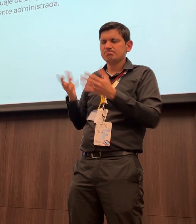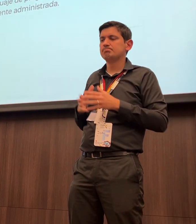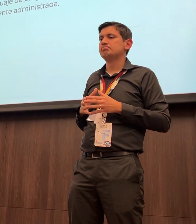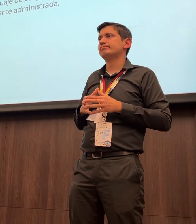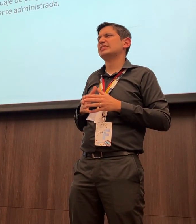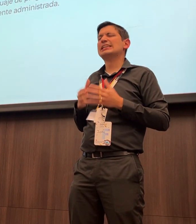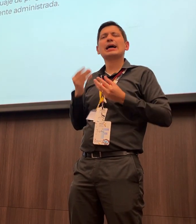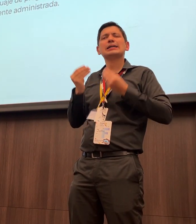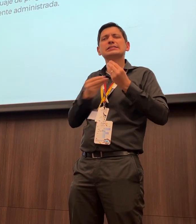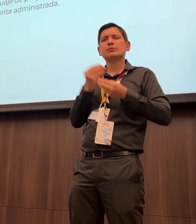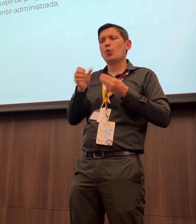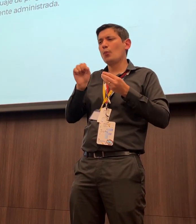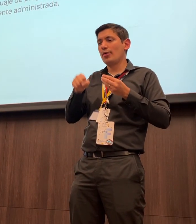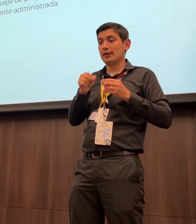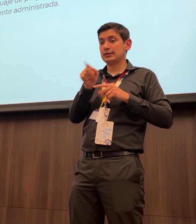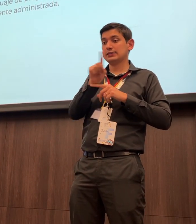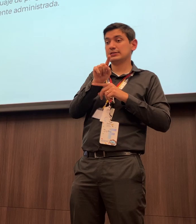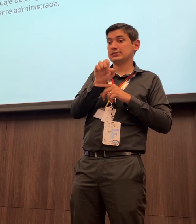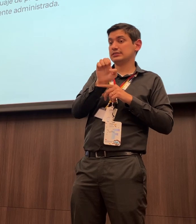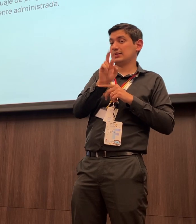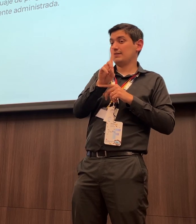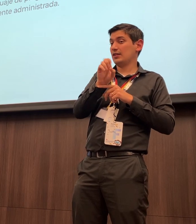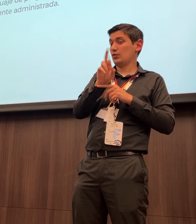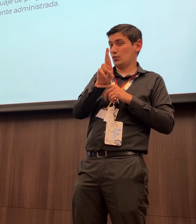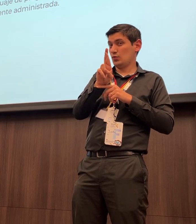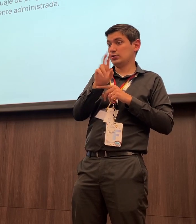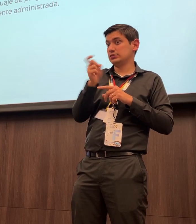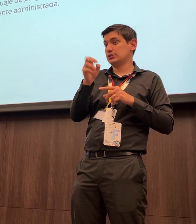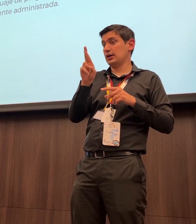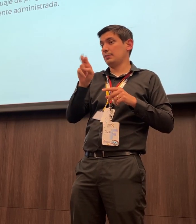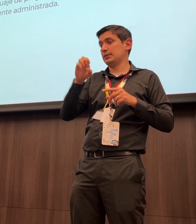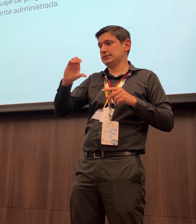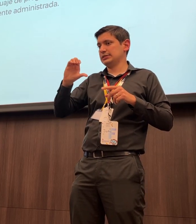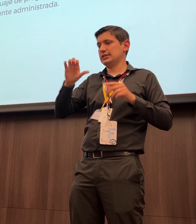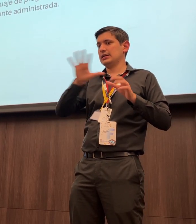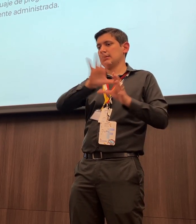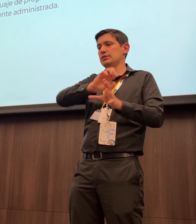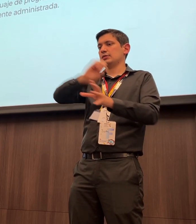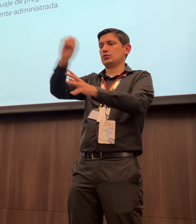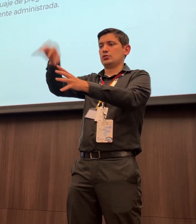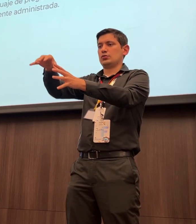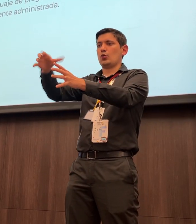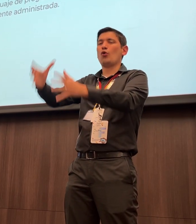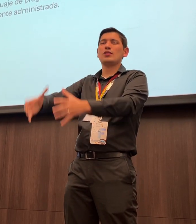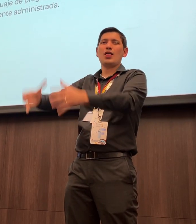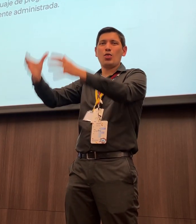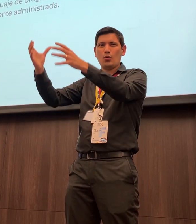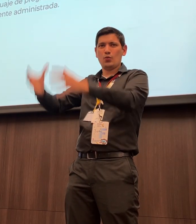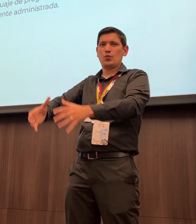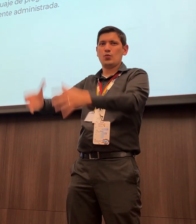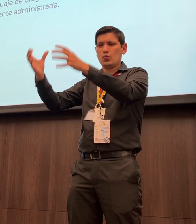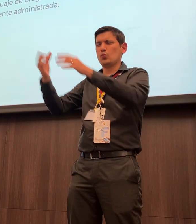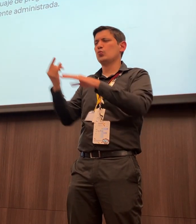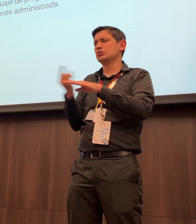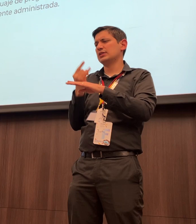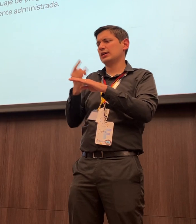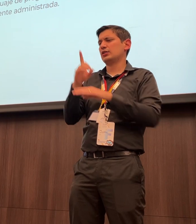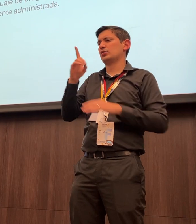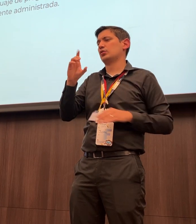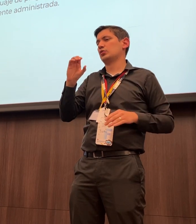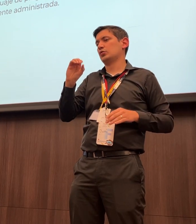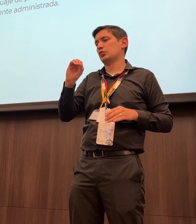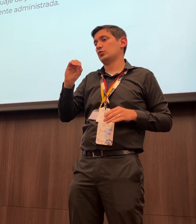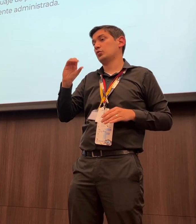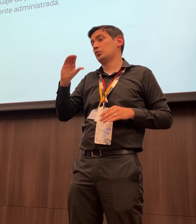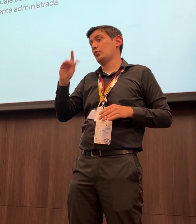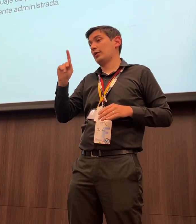para agarrar nuestro servidor en gRPC y llevarlo a un contenedor? Normalmente lo que se utiliza es Docker, y una vez que tenemos